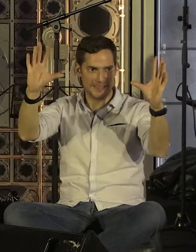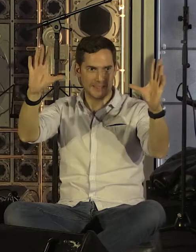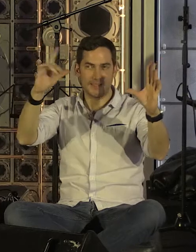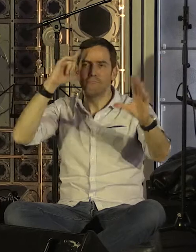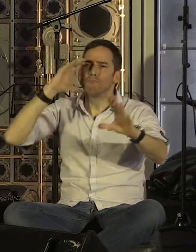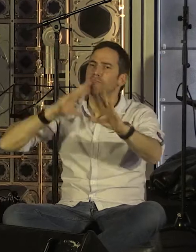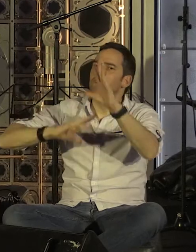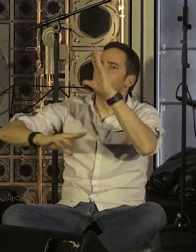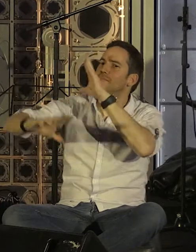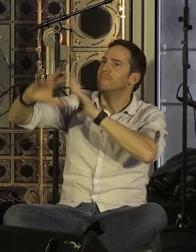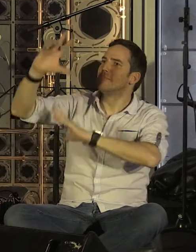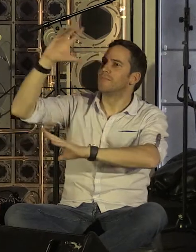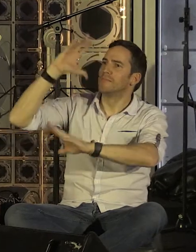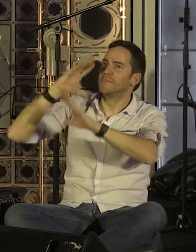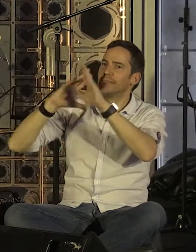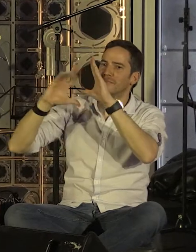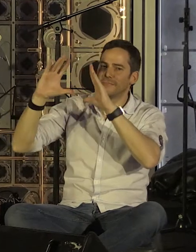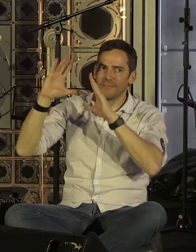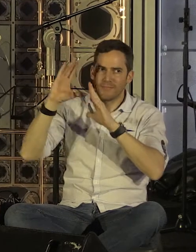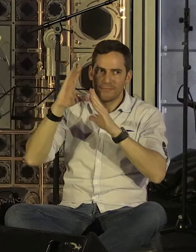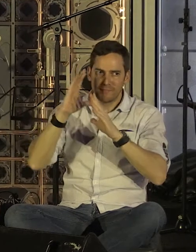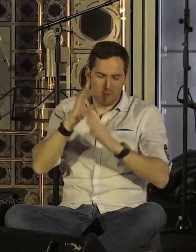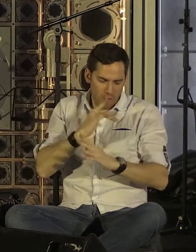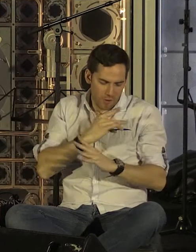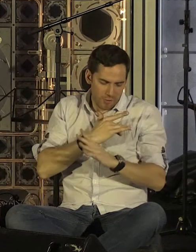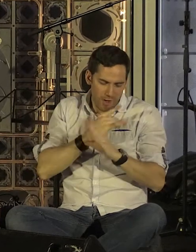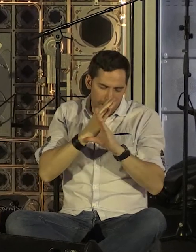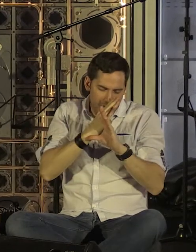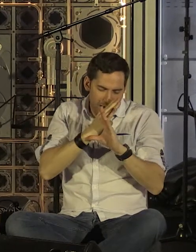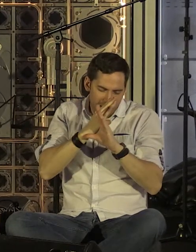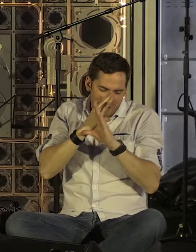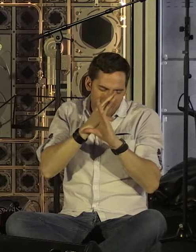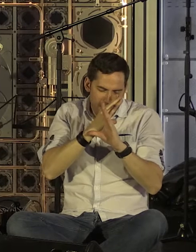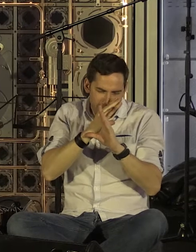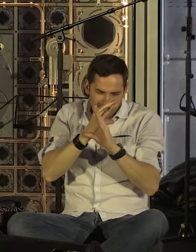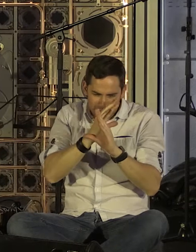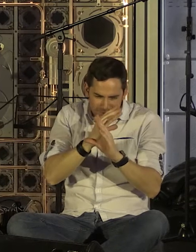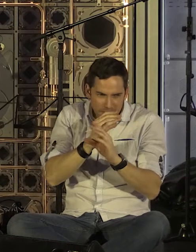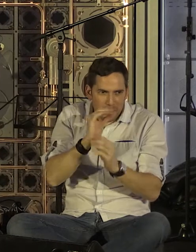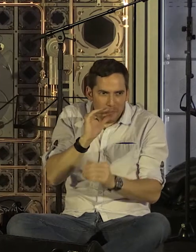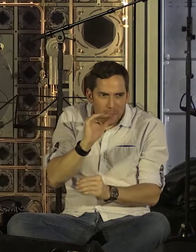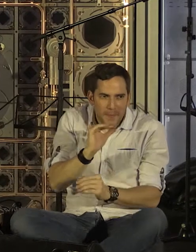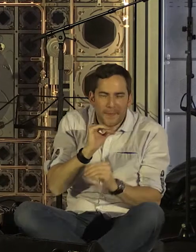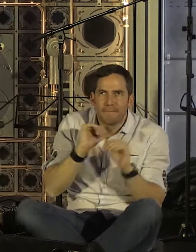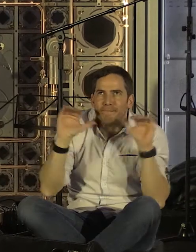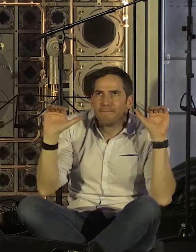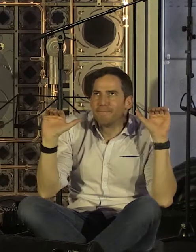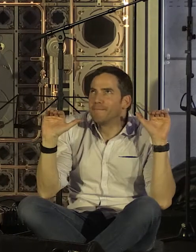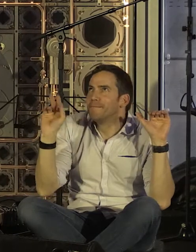Jadis, quand aussi grand qu'un cœur caché, tremblant dans l'air, j'espionnais la nuit.